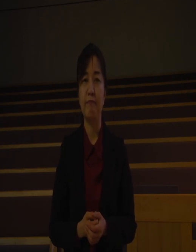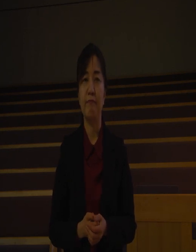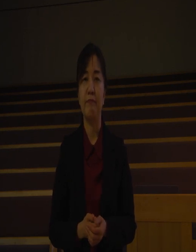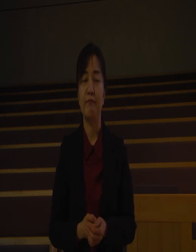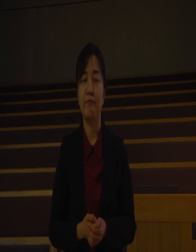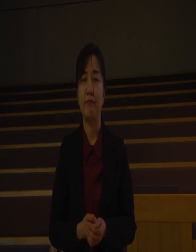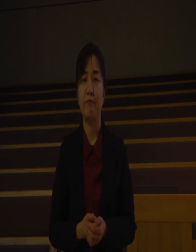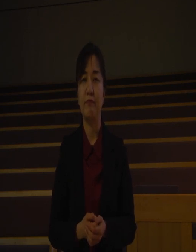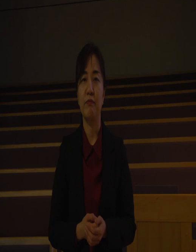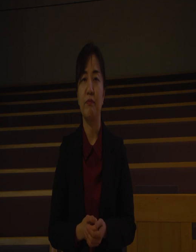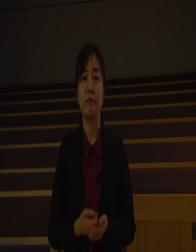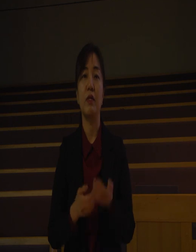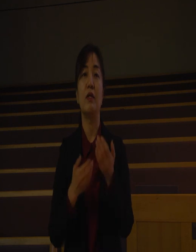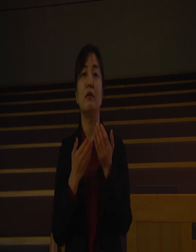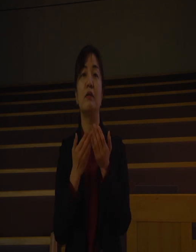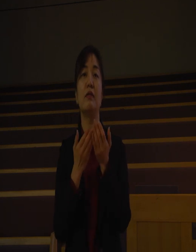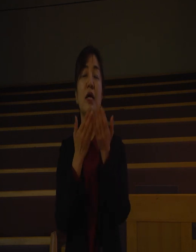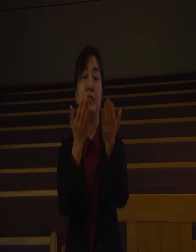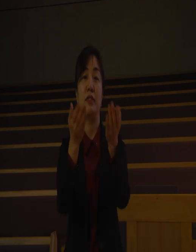당신과 함께